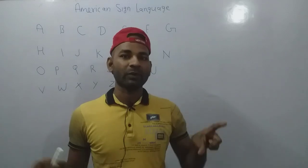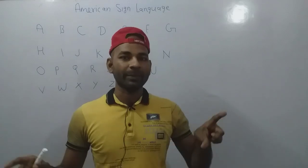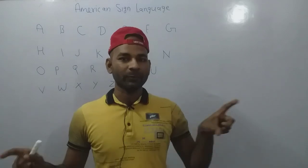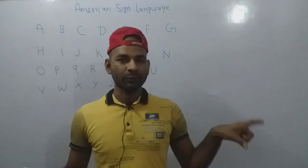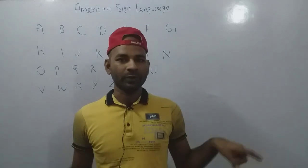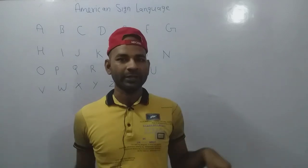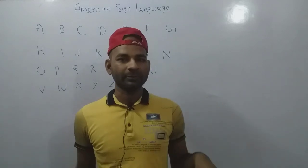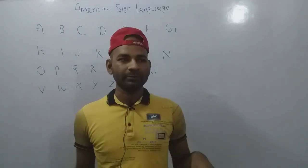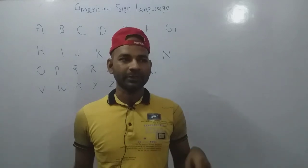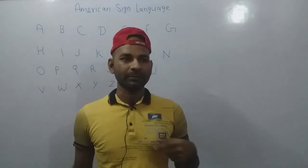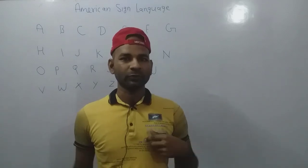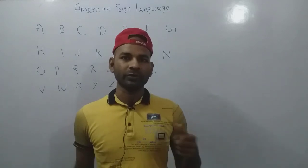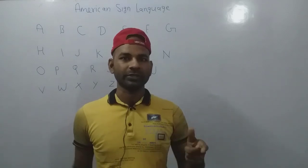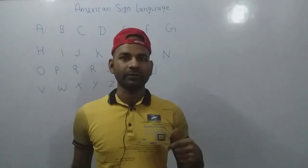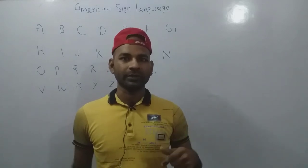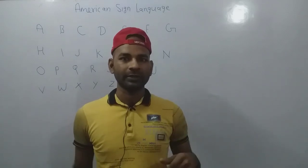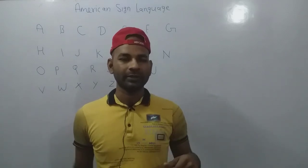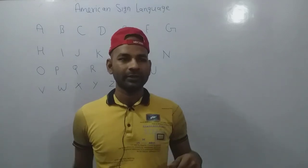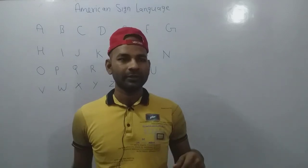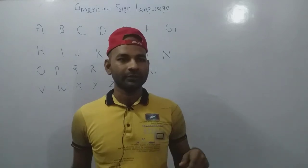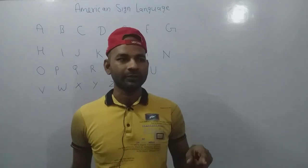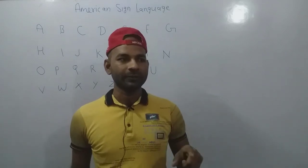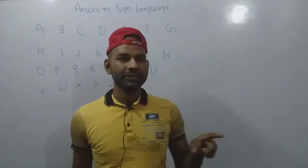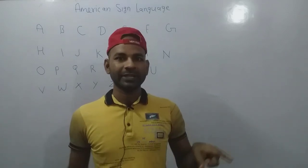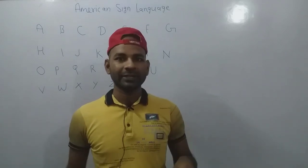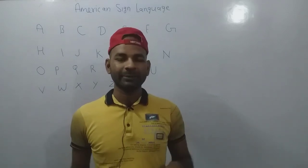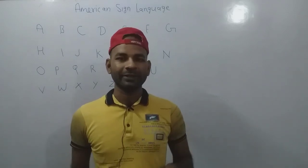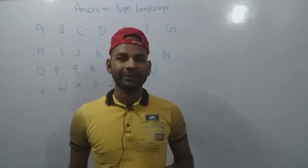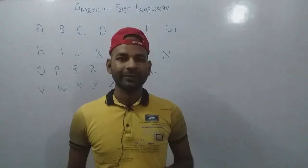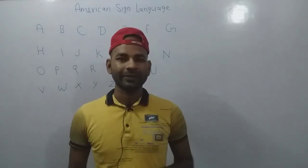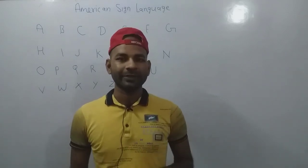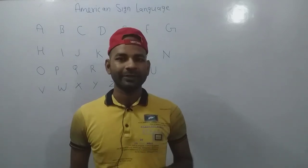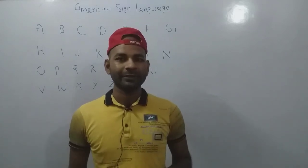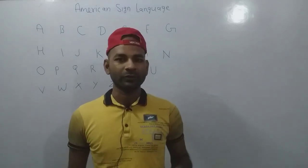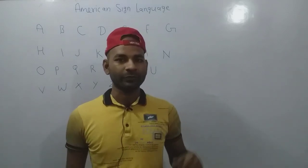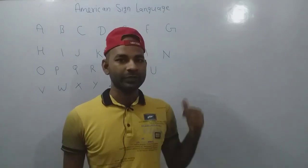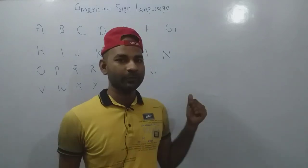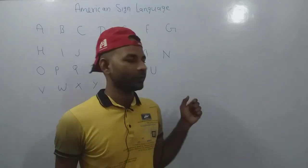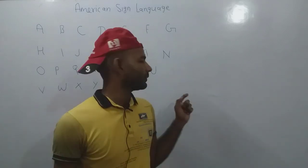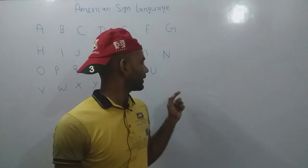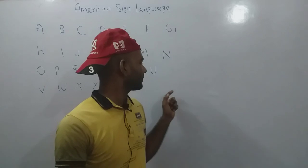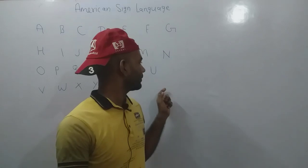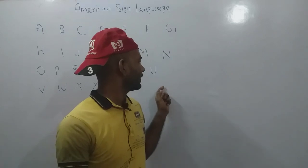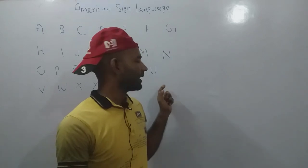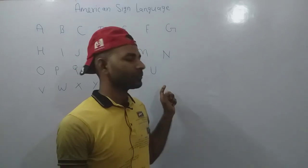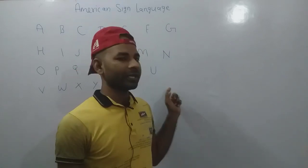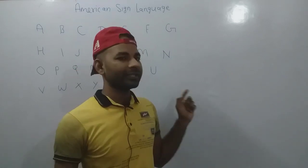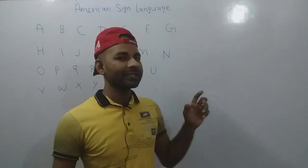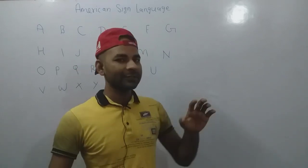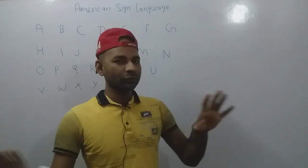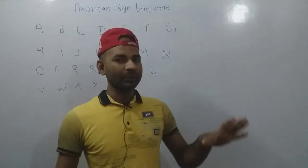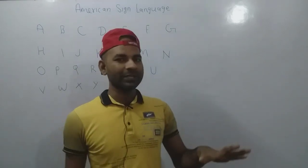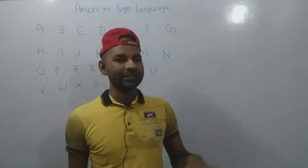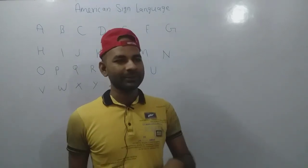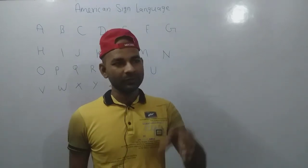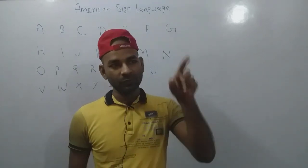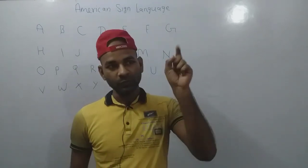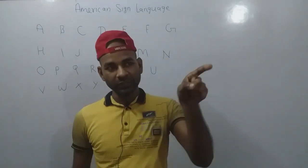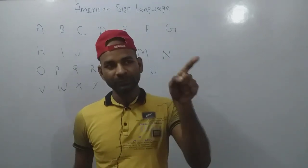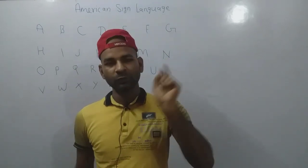पे आपको बोलना है कि यार मैं तो फिश खाऊंगा, तो फिश लेके आना मेरे लिए। तो फिश बोलना होगा आपको। आप चाहते हैं किसी और को पता ना चले, बस केवल उसी आदमी को पता